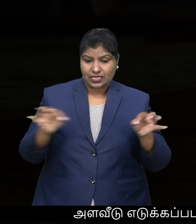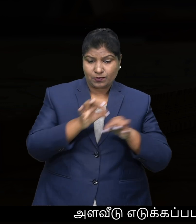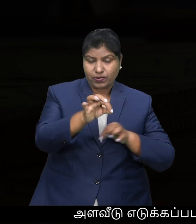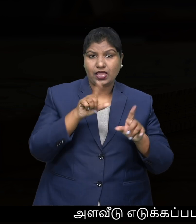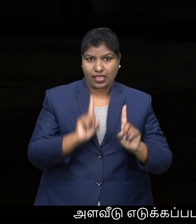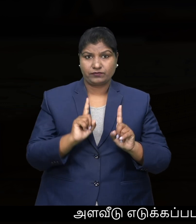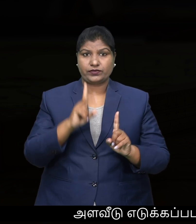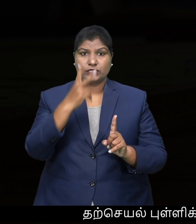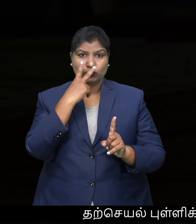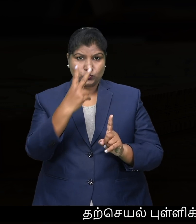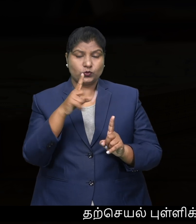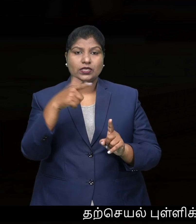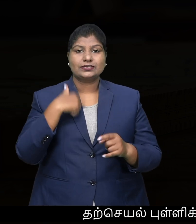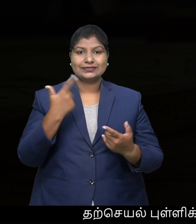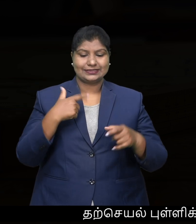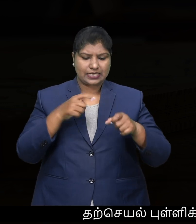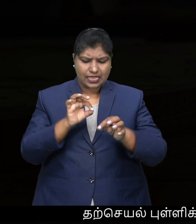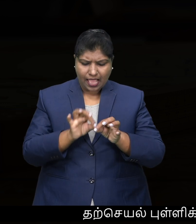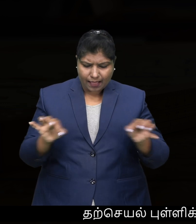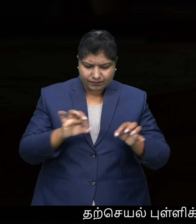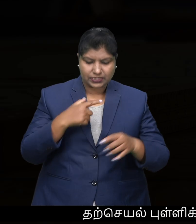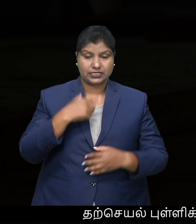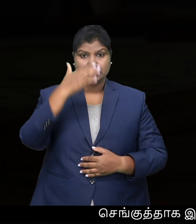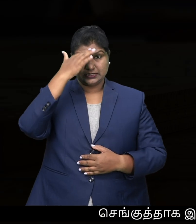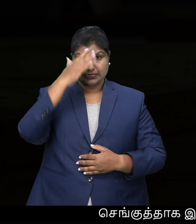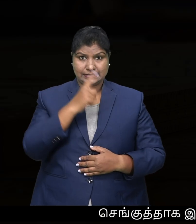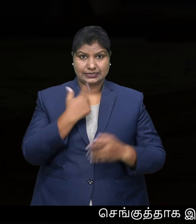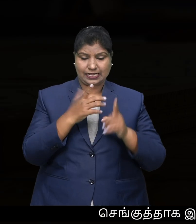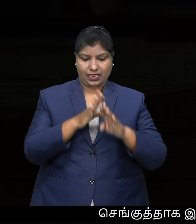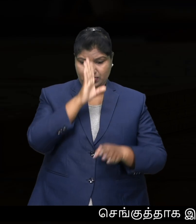எடுக்கப்பட வேண்டிய அளவின் தற்செயல் புள்ளிக்கு மேல் நமது கண் செங்குத்தாக இருக்க வேண்டும்.